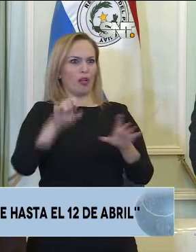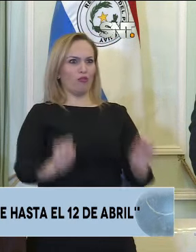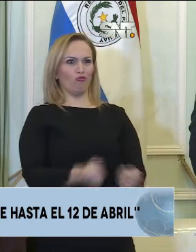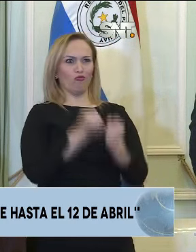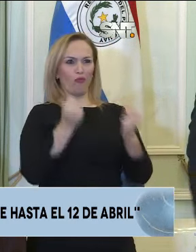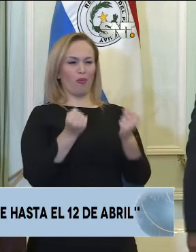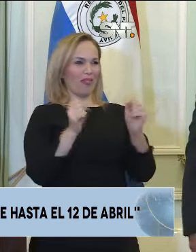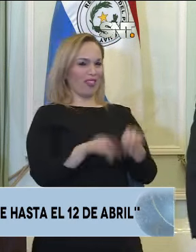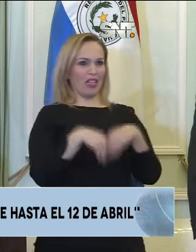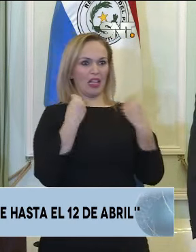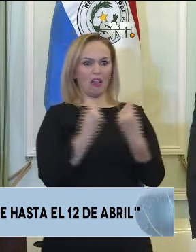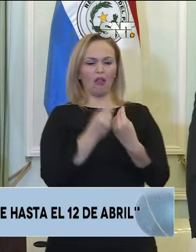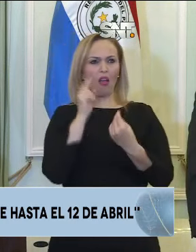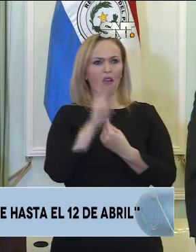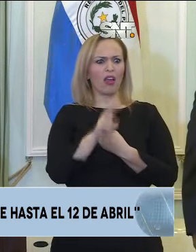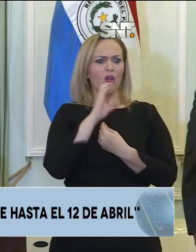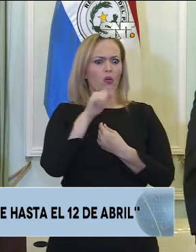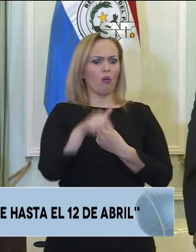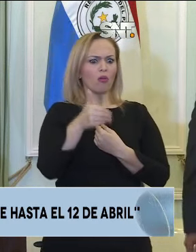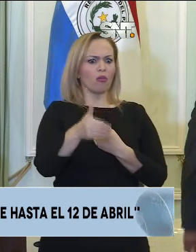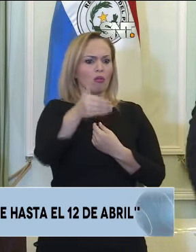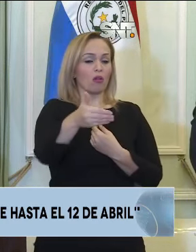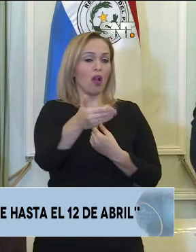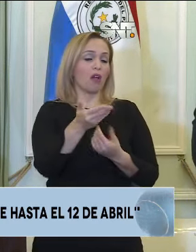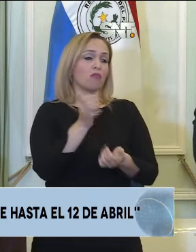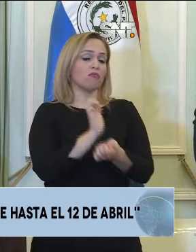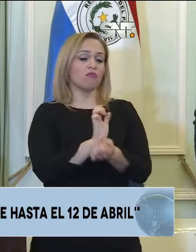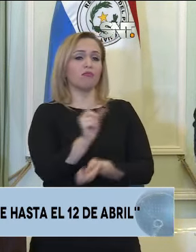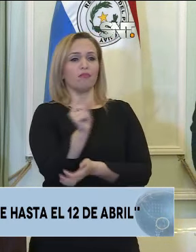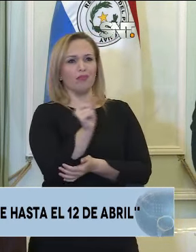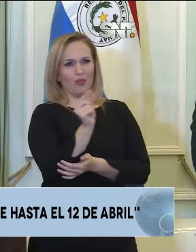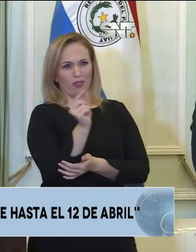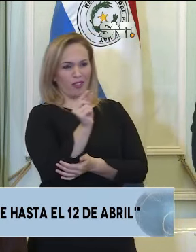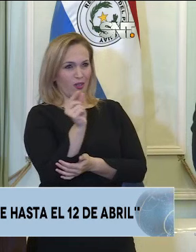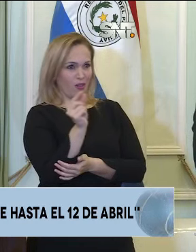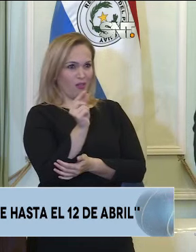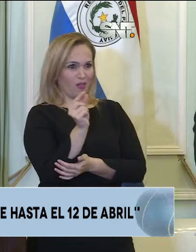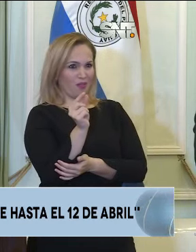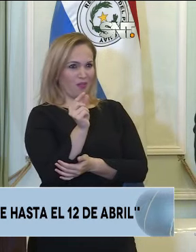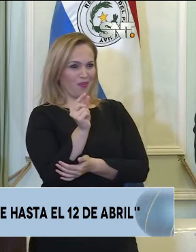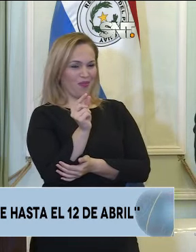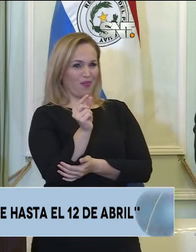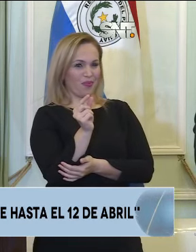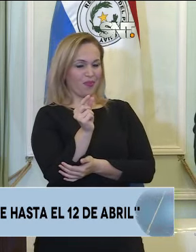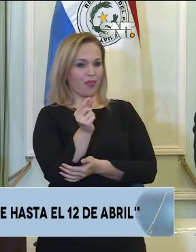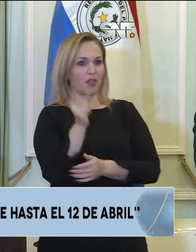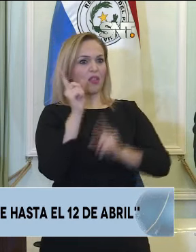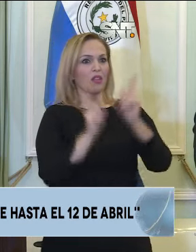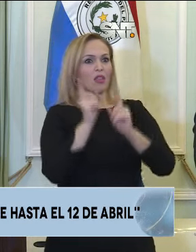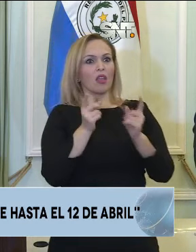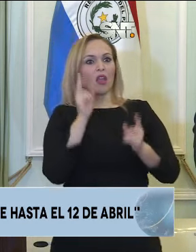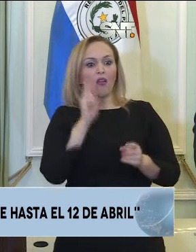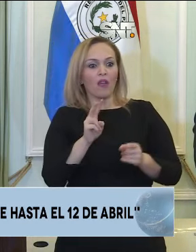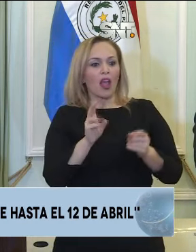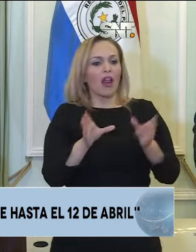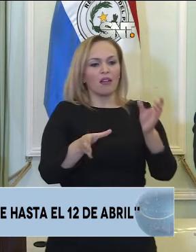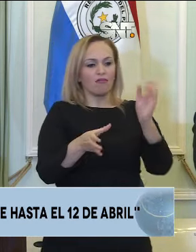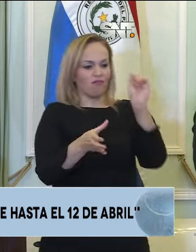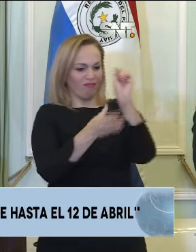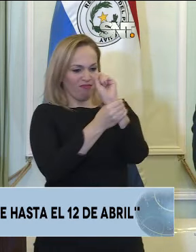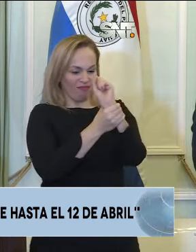aplicar las medidas de la prisión preventiva. Y bueno, ellos dijeron con respecto a las tobilleras y cosas por el